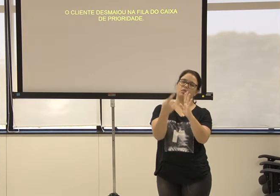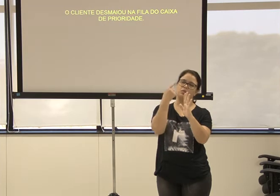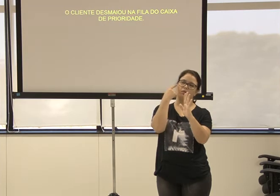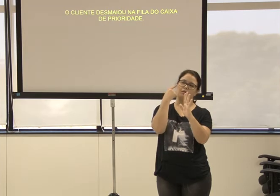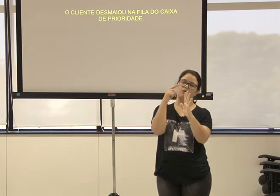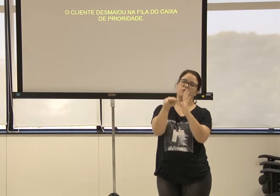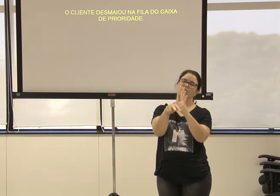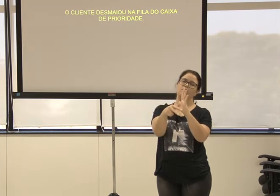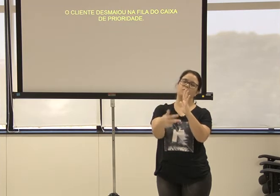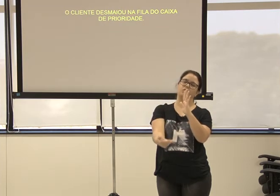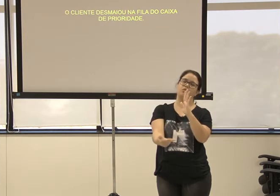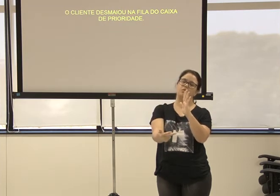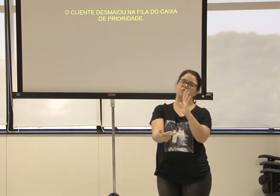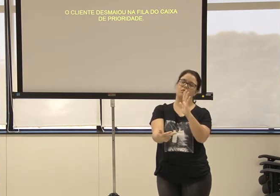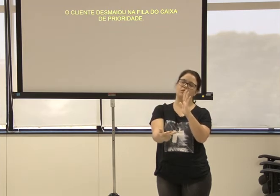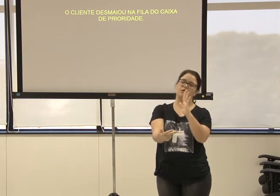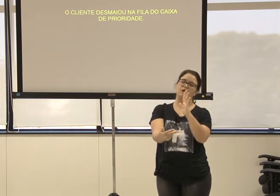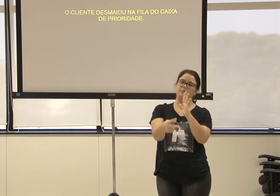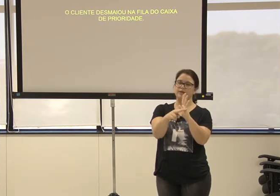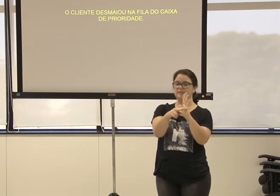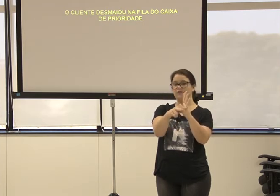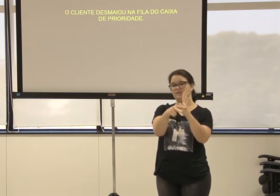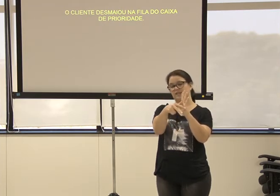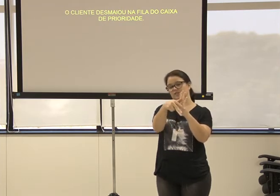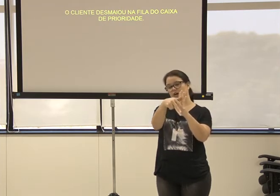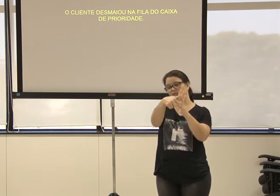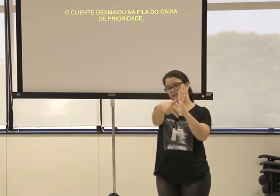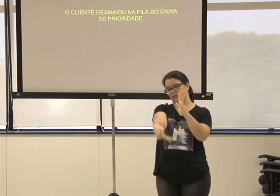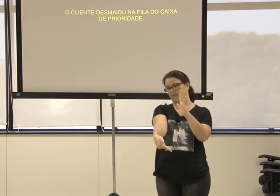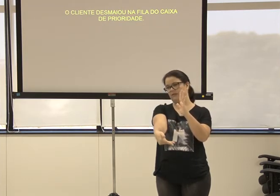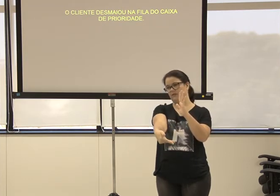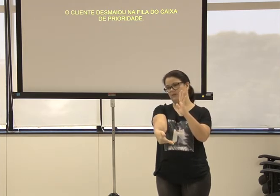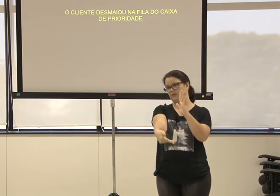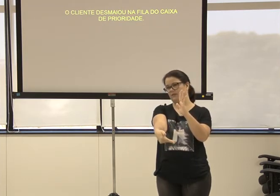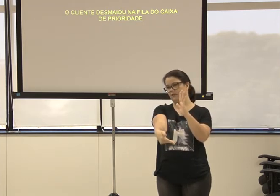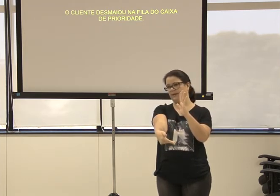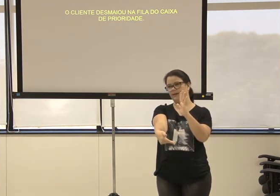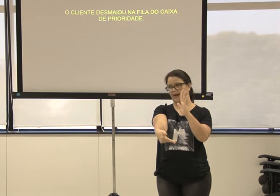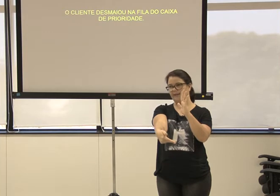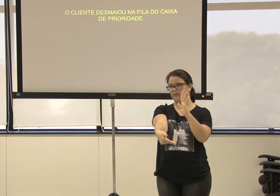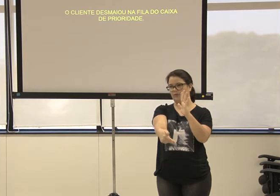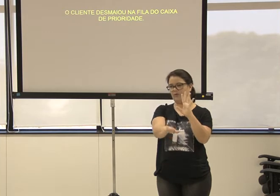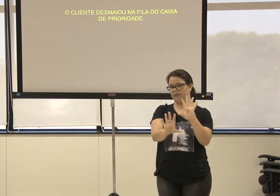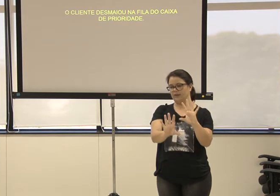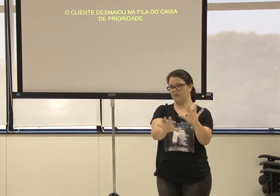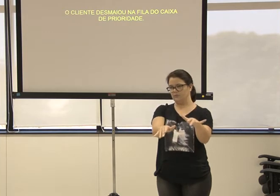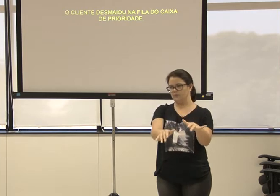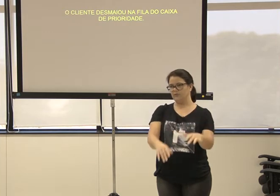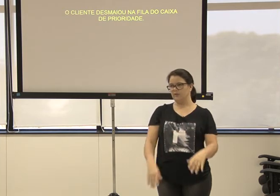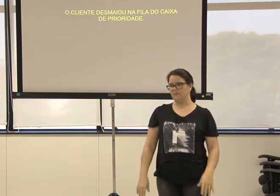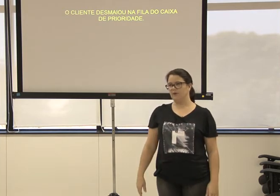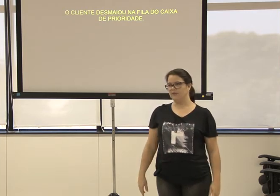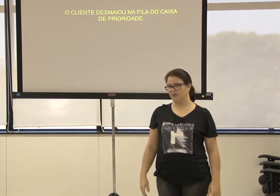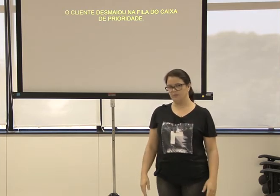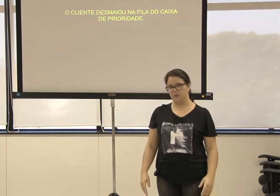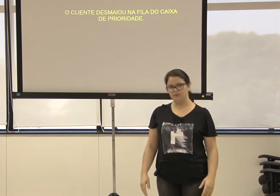Ah, tá, você fechou. Porque se eu fizer só assim, caiu. Alguém deu um bandão no pobre do